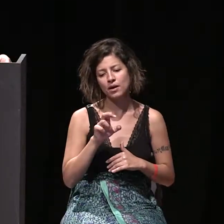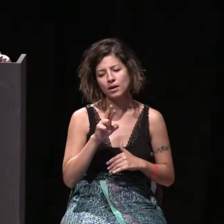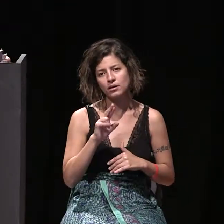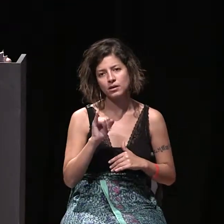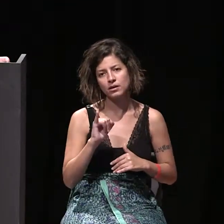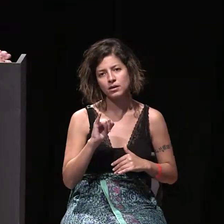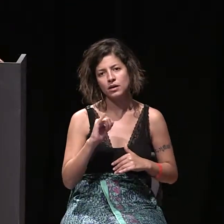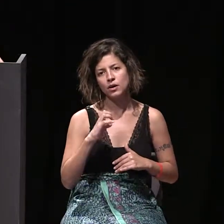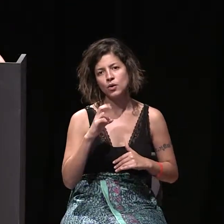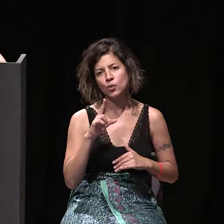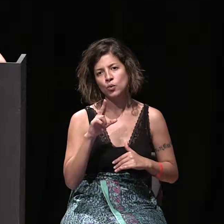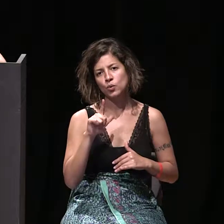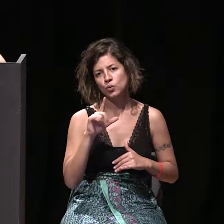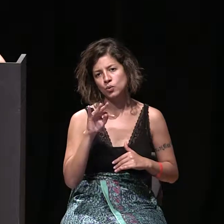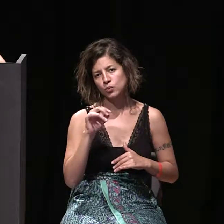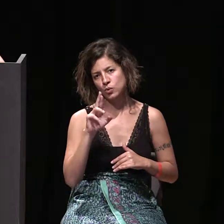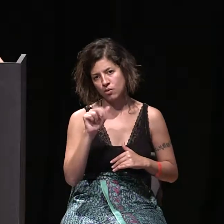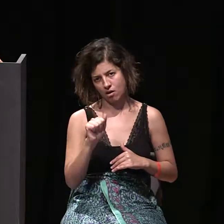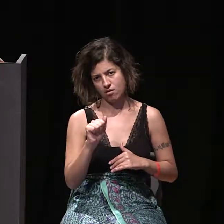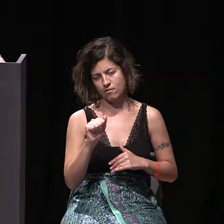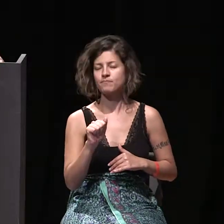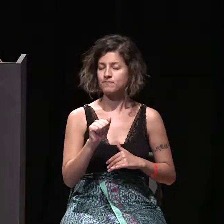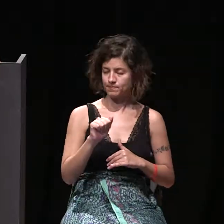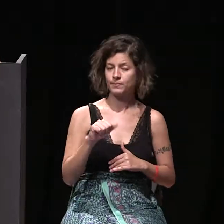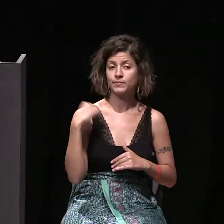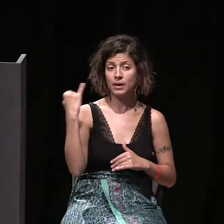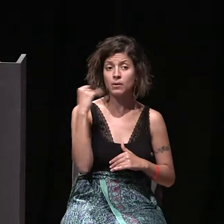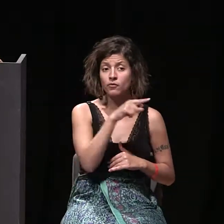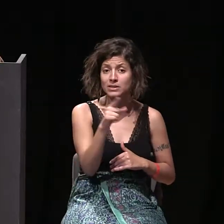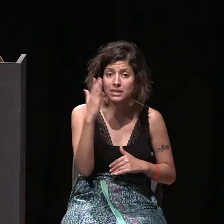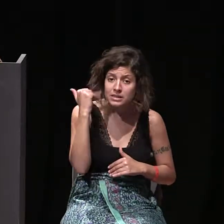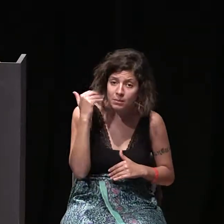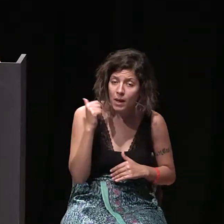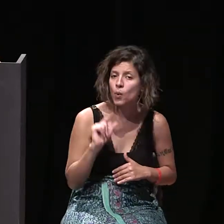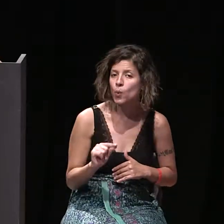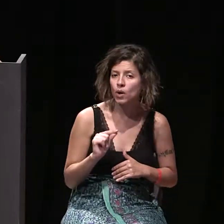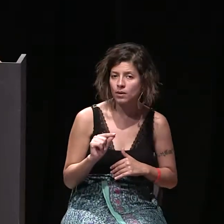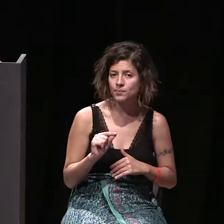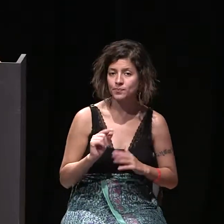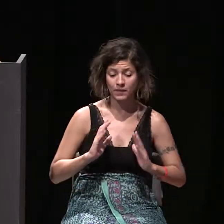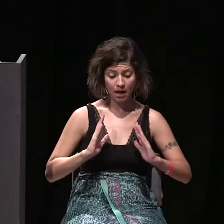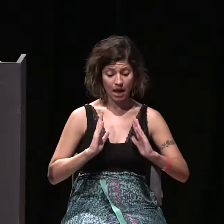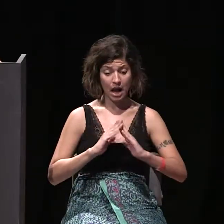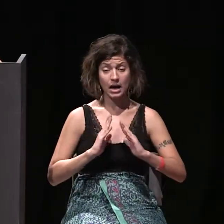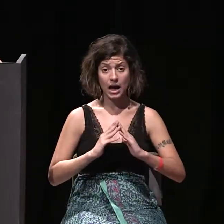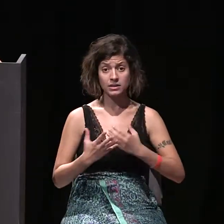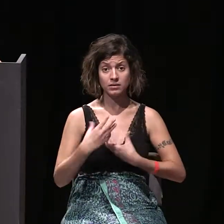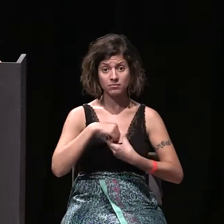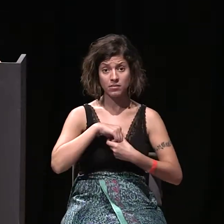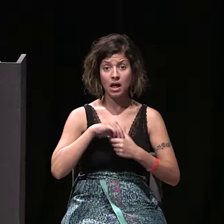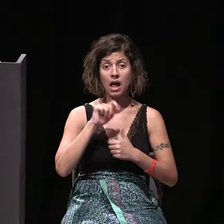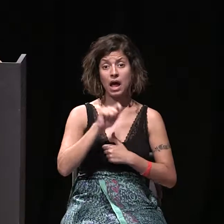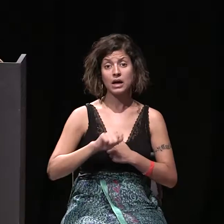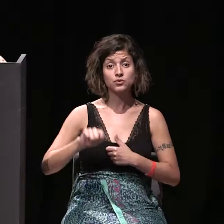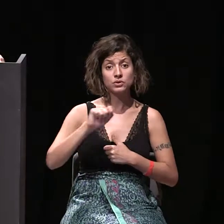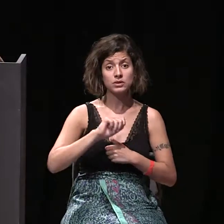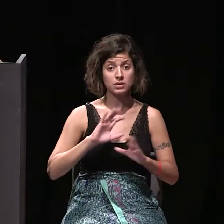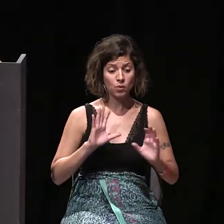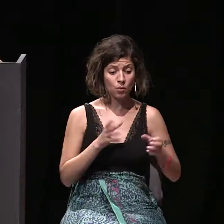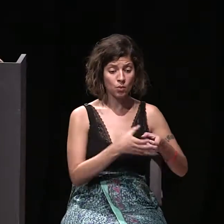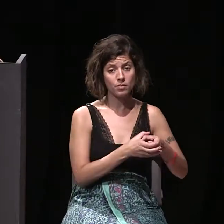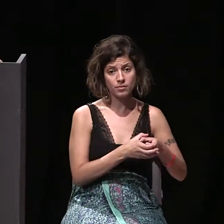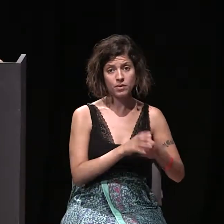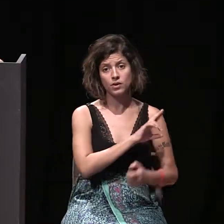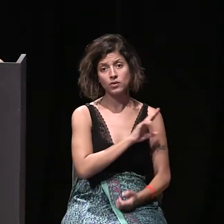E é importante vocês saberem também que a casa está dentro de uma associação comunitária, que é a Monte Azul. E